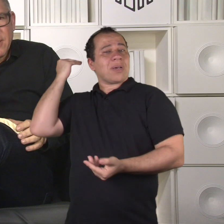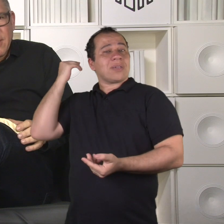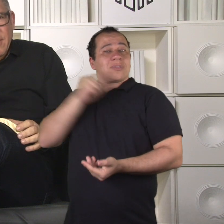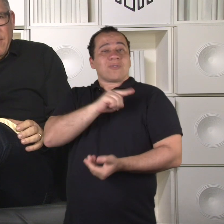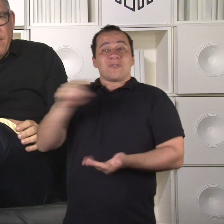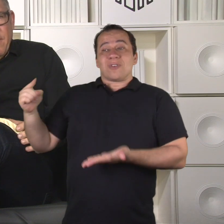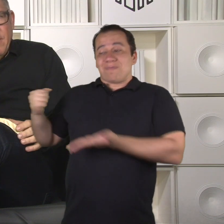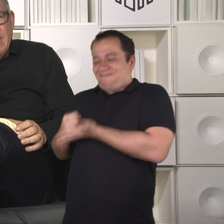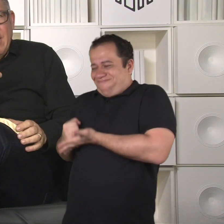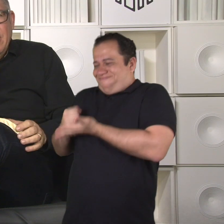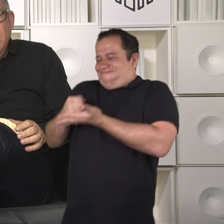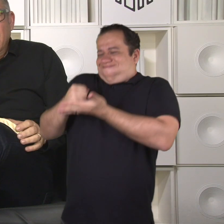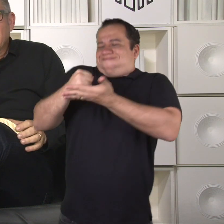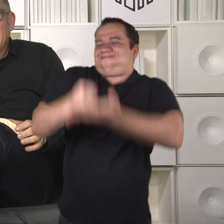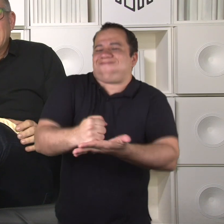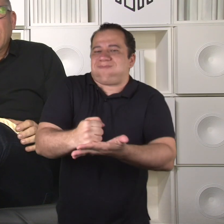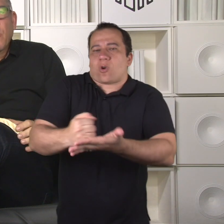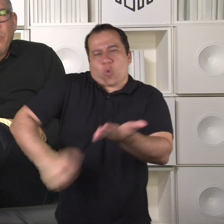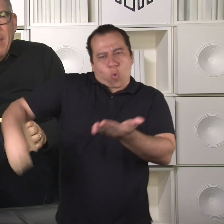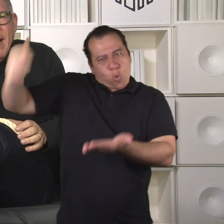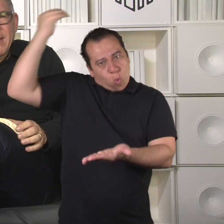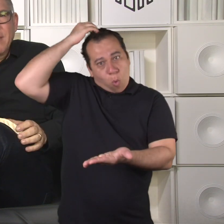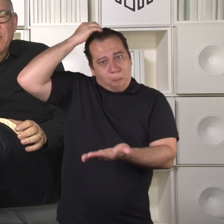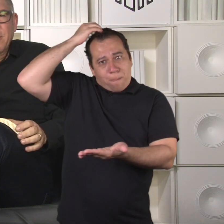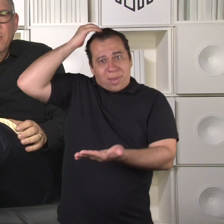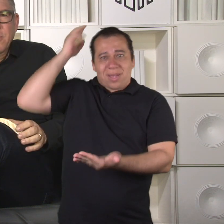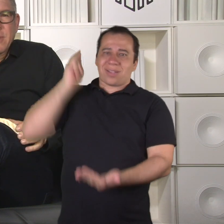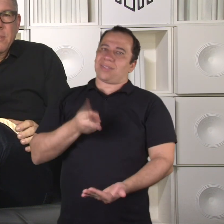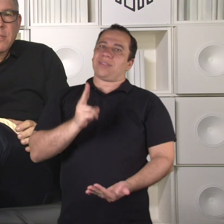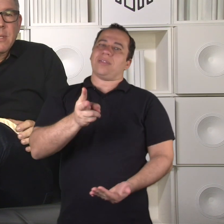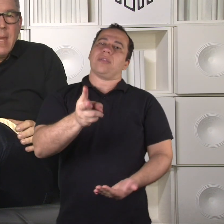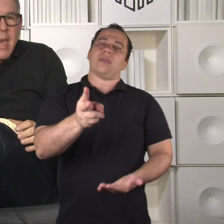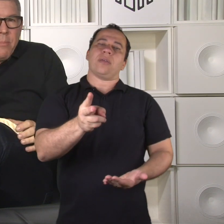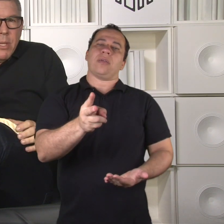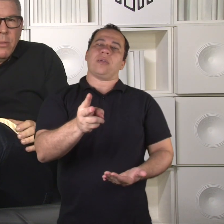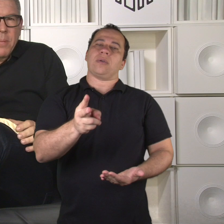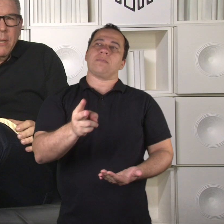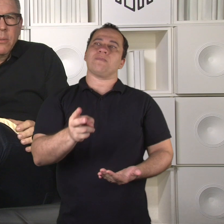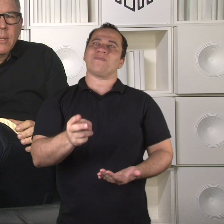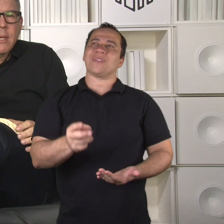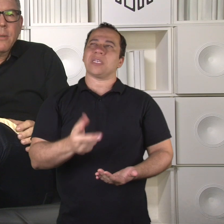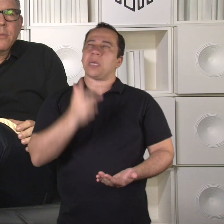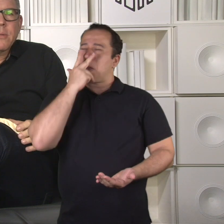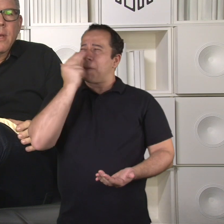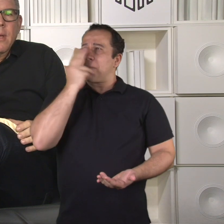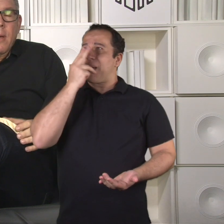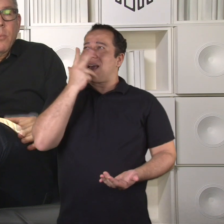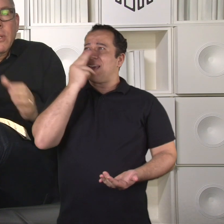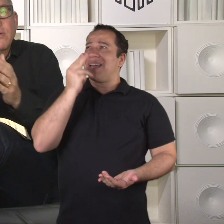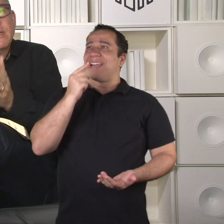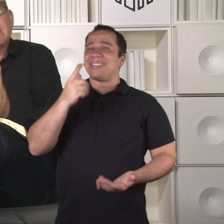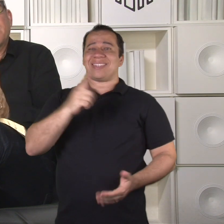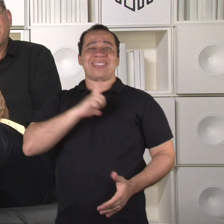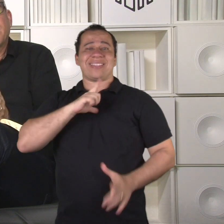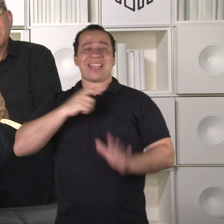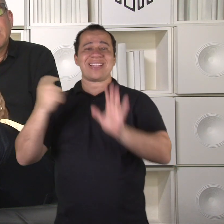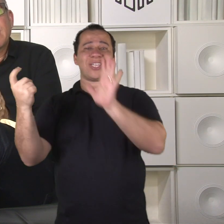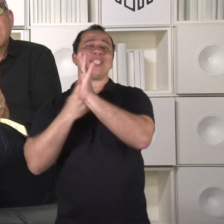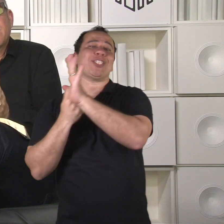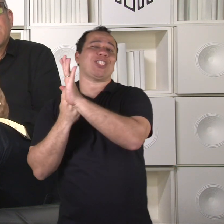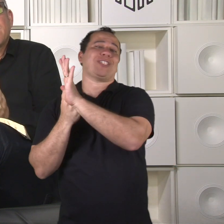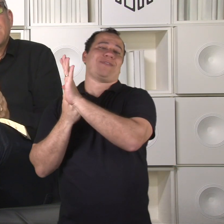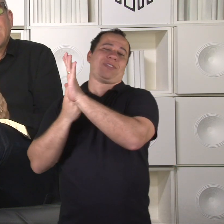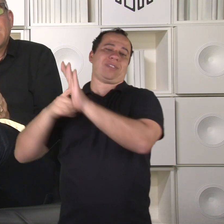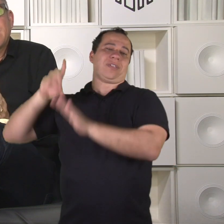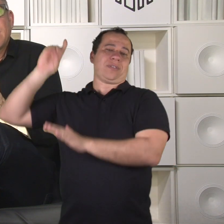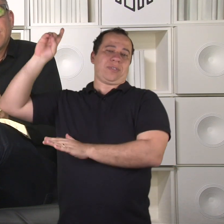culpado, mantém a sua consciência culpada, num senso de débito para com Deus? A boa notícia para você